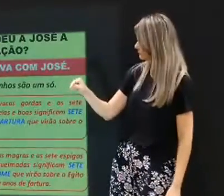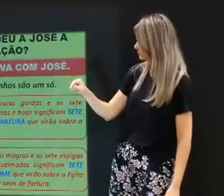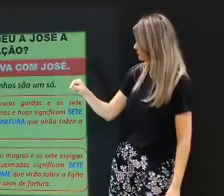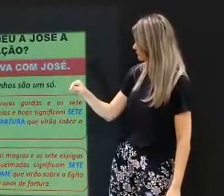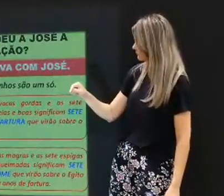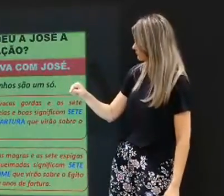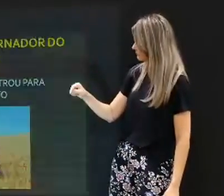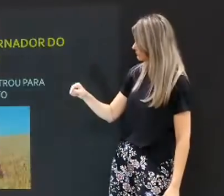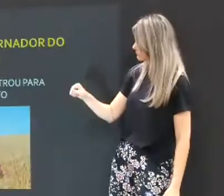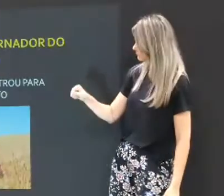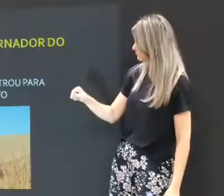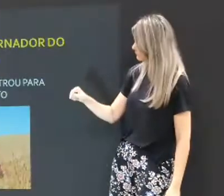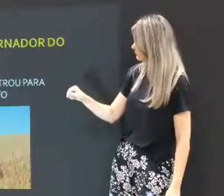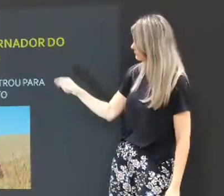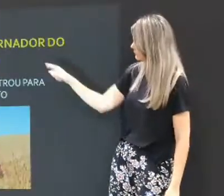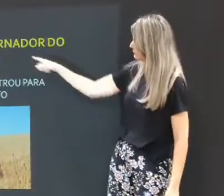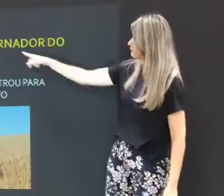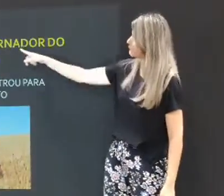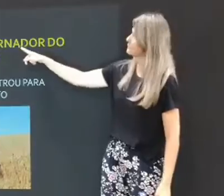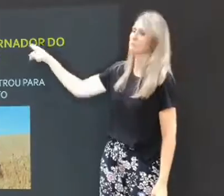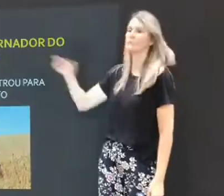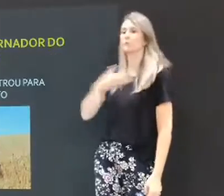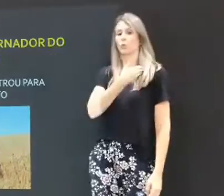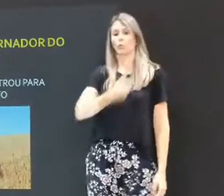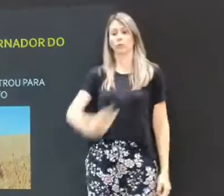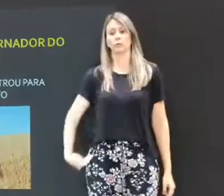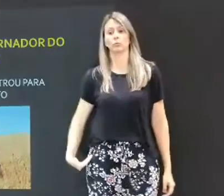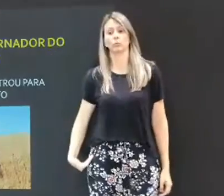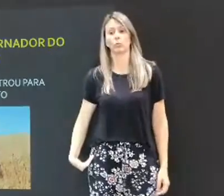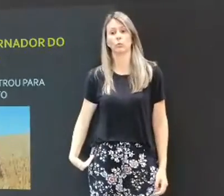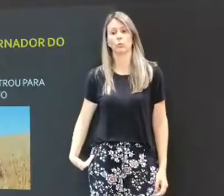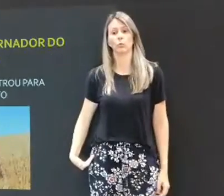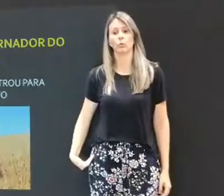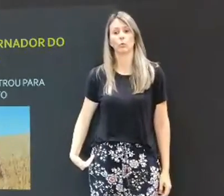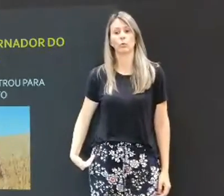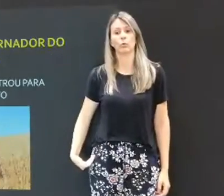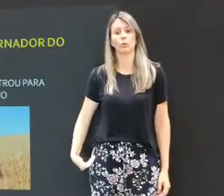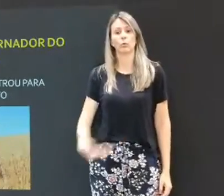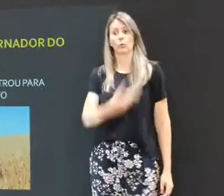anel e deu para ele um cargo de governador do Egito.